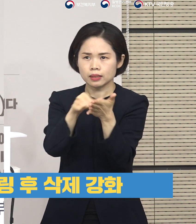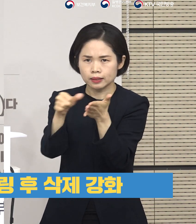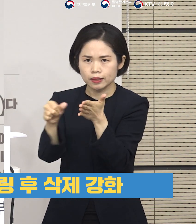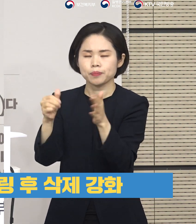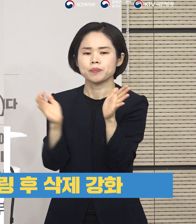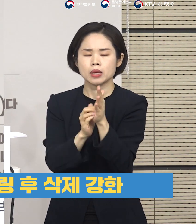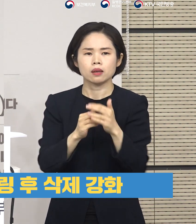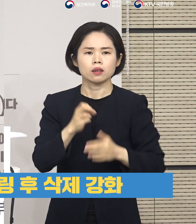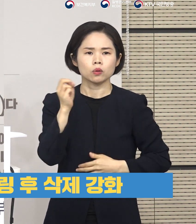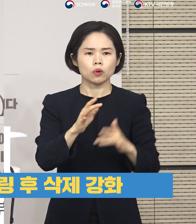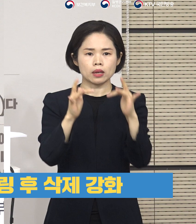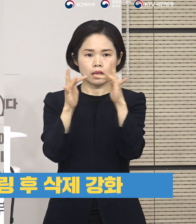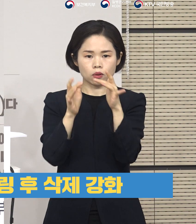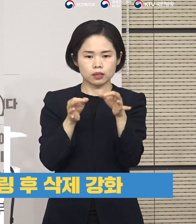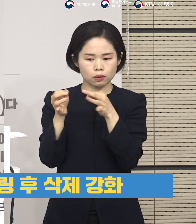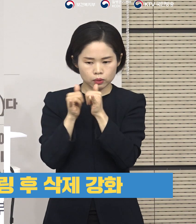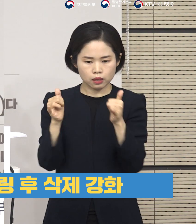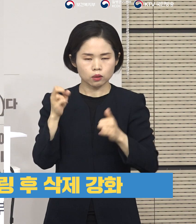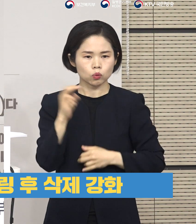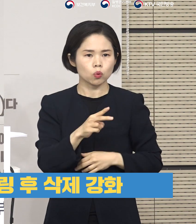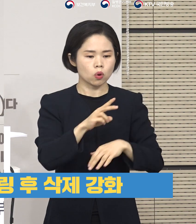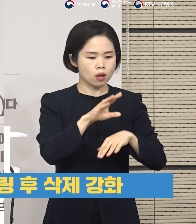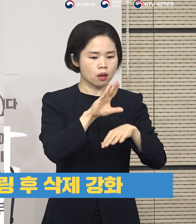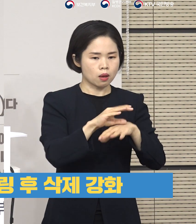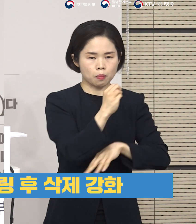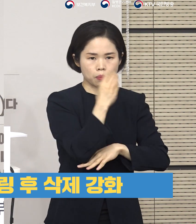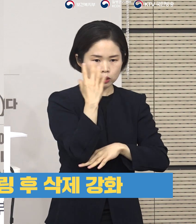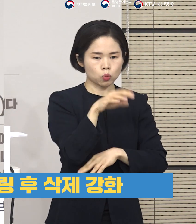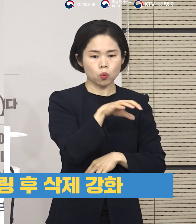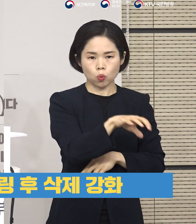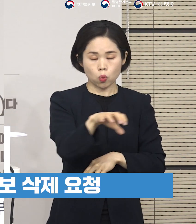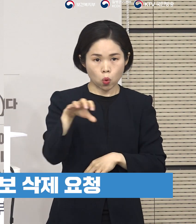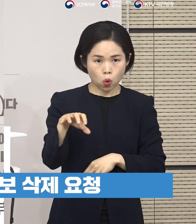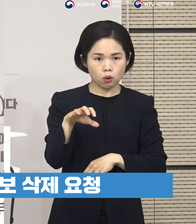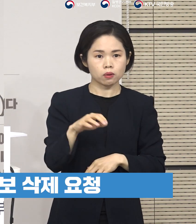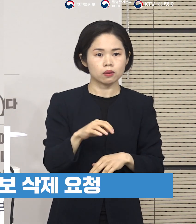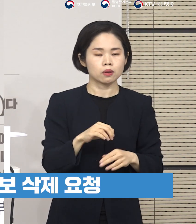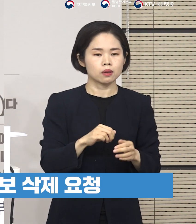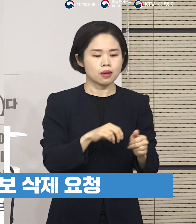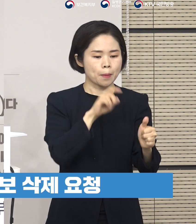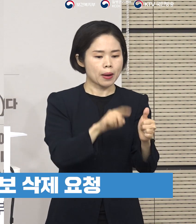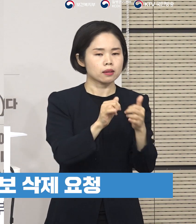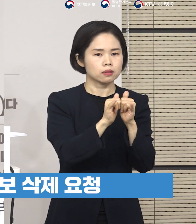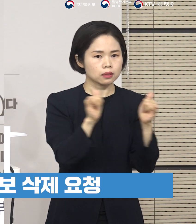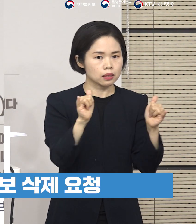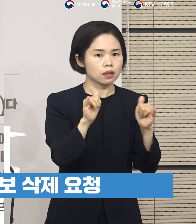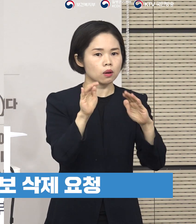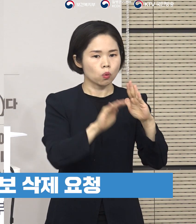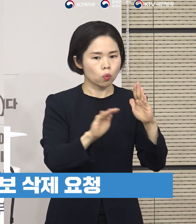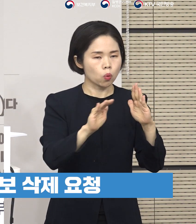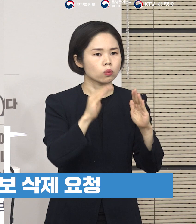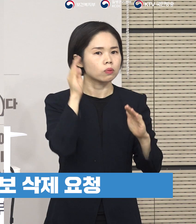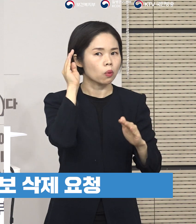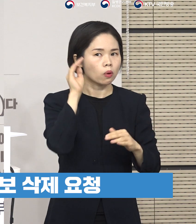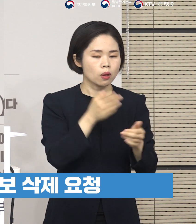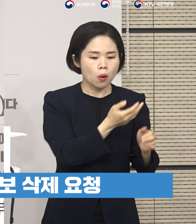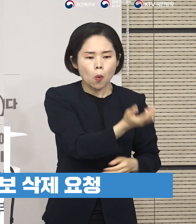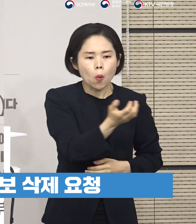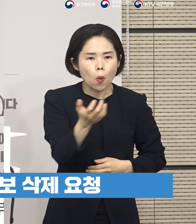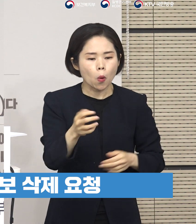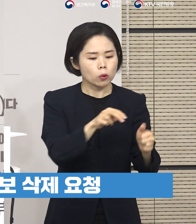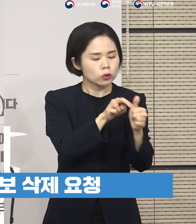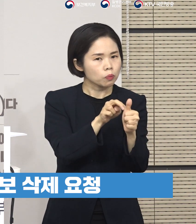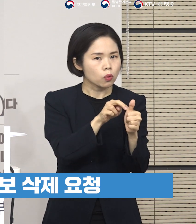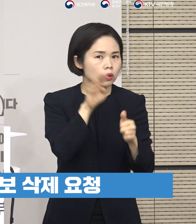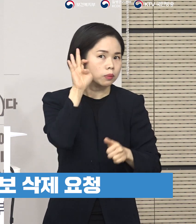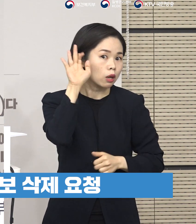정보를 모니터링하여 삭제를 강화하도록 개선하였습니다. 또한 인터넷 사업자와 언론사에